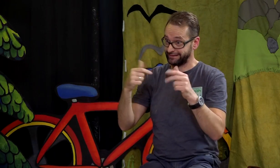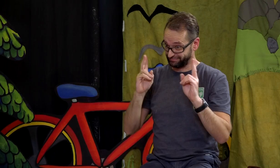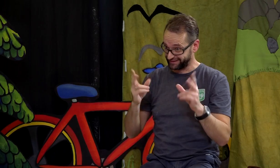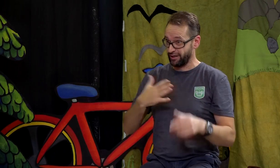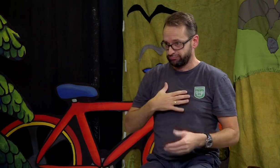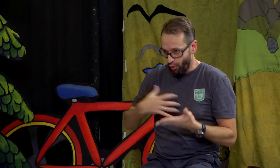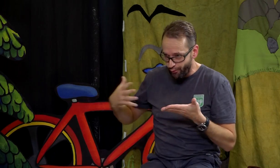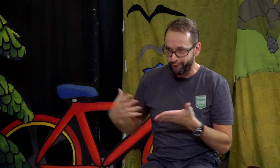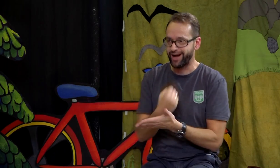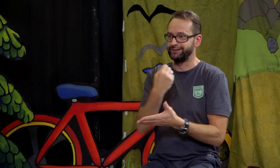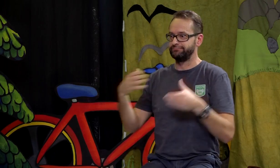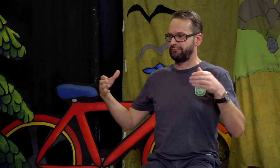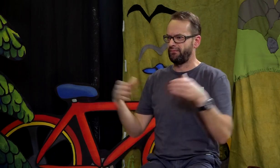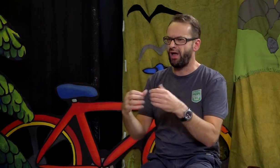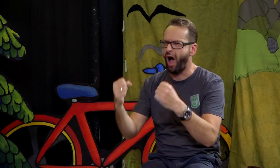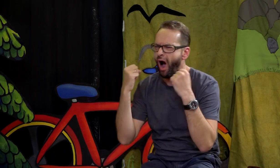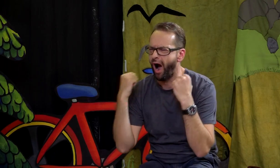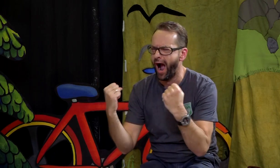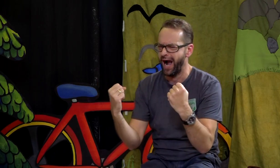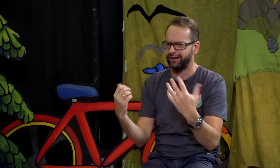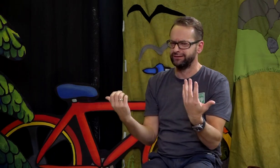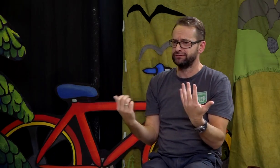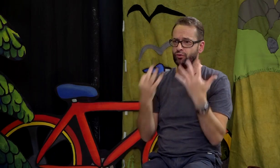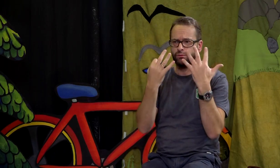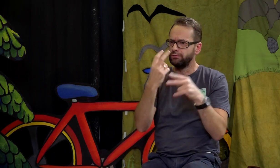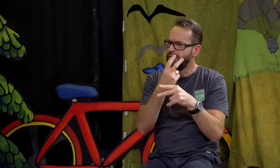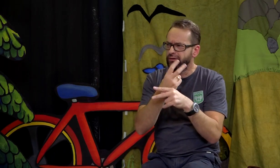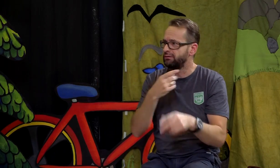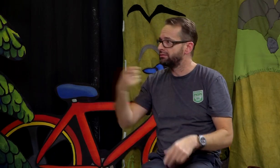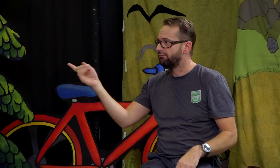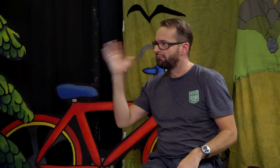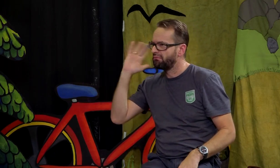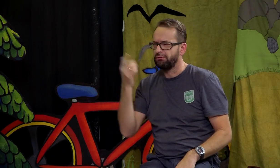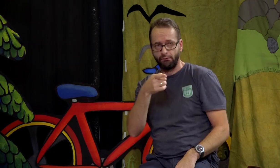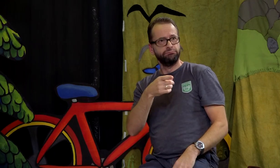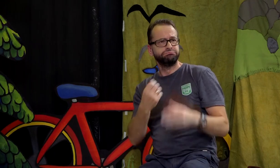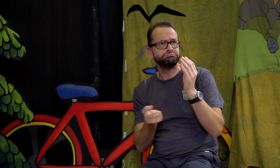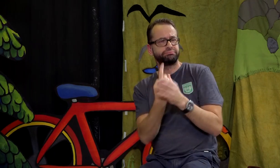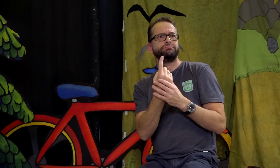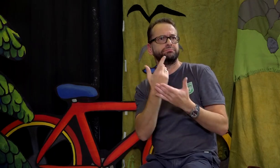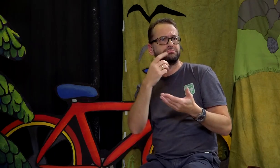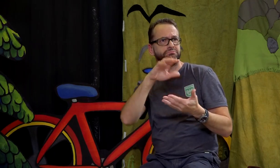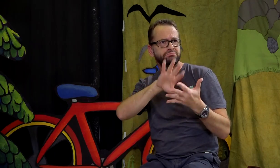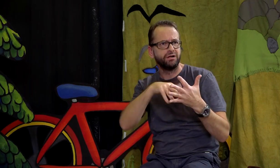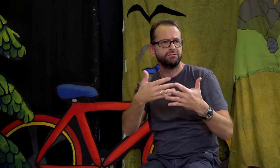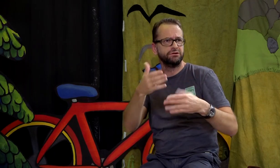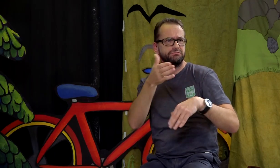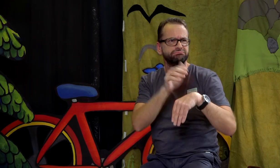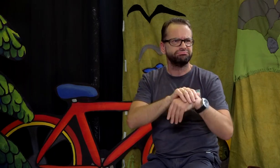näytelmäkilpailu, ja minäkin ryhmänä menin sinne ja me voitimme. Ihmiset ihmettelivät, 8 ei ollut kokemusta ja niin taitavaa